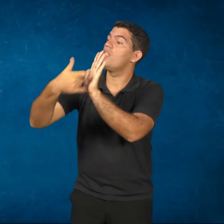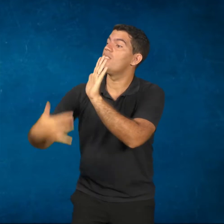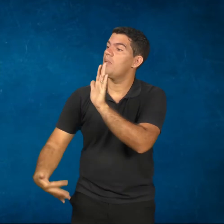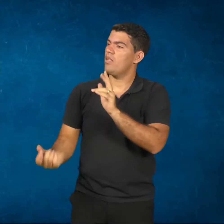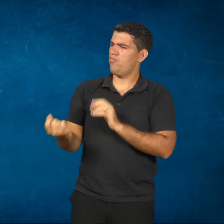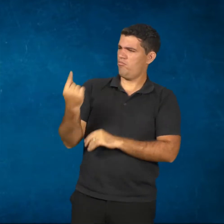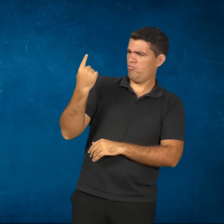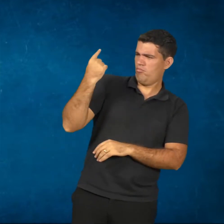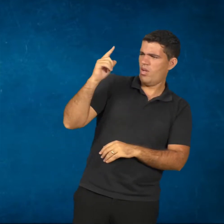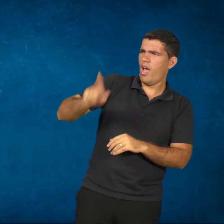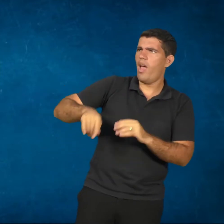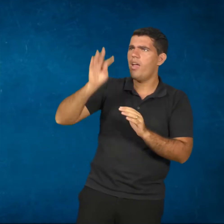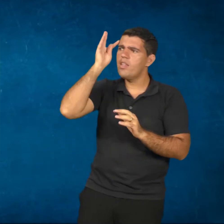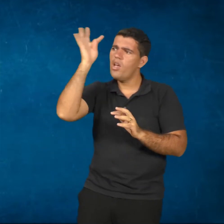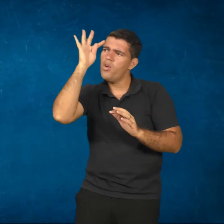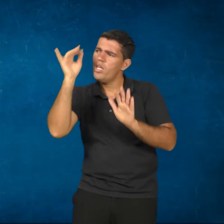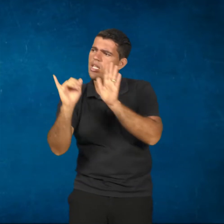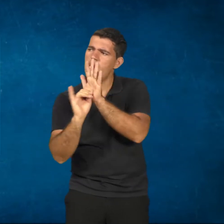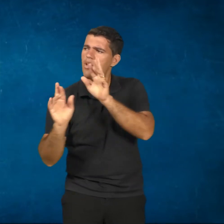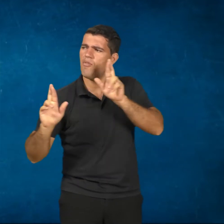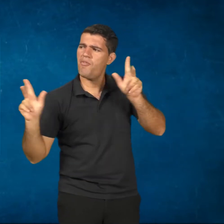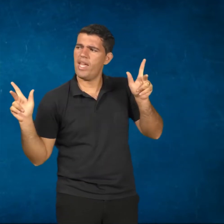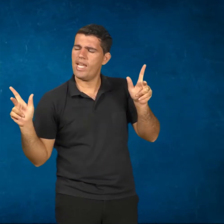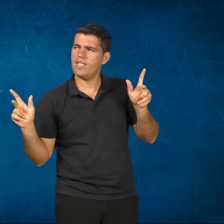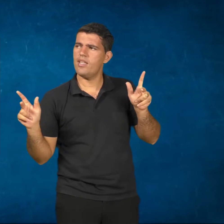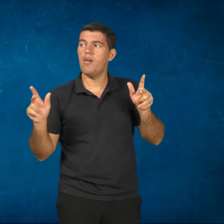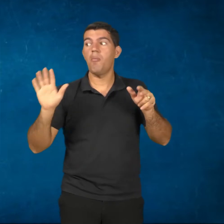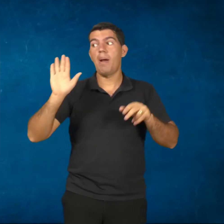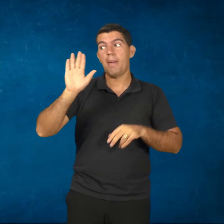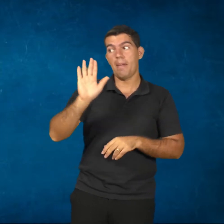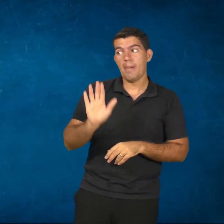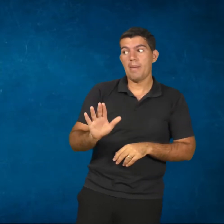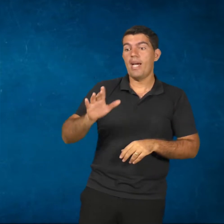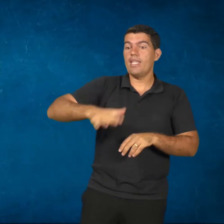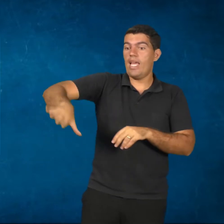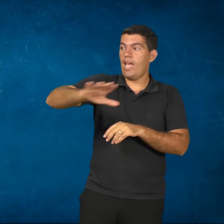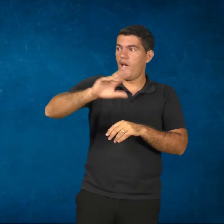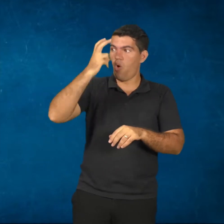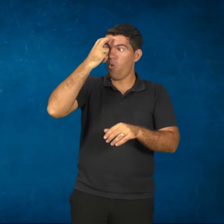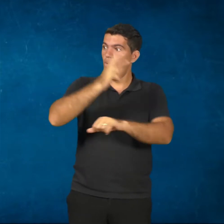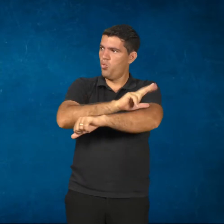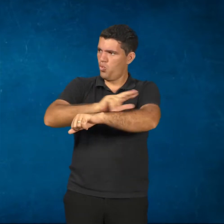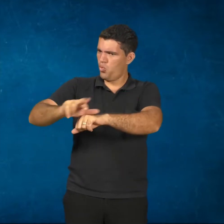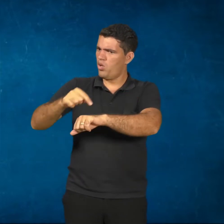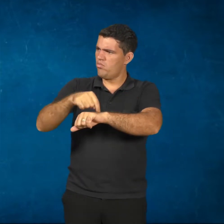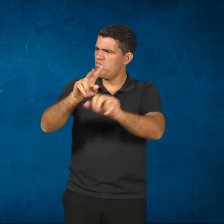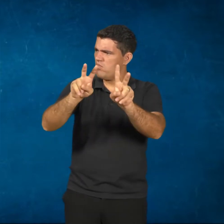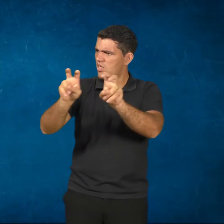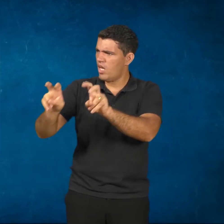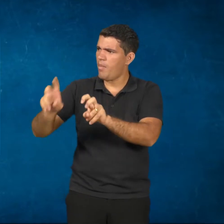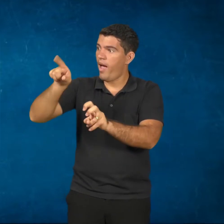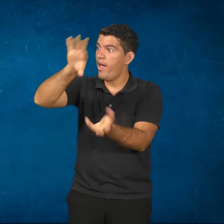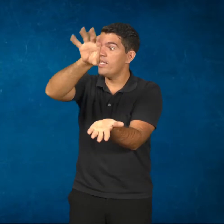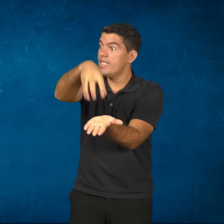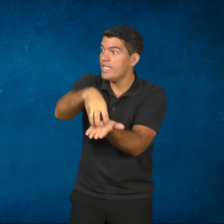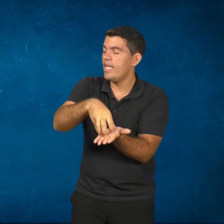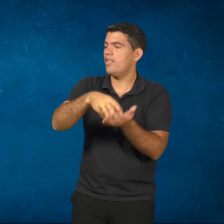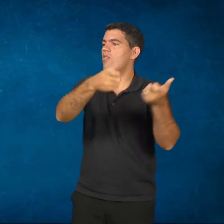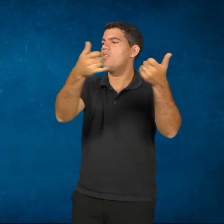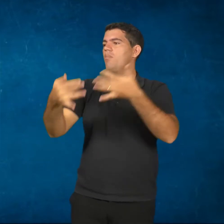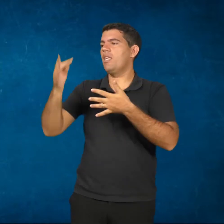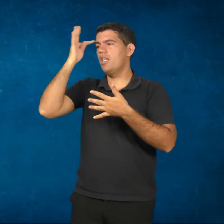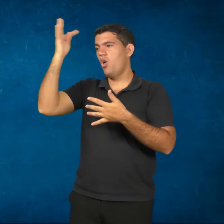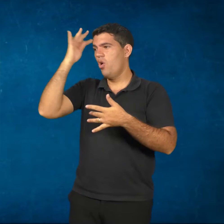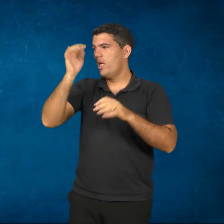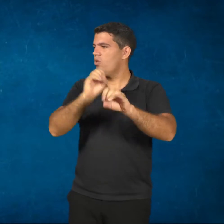ausência de uma teoria da identidade e da diferença, apesar dessas questões de multiculturalismo terem se tornado centrais na teoria